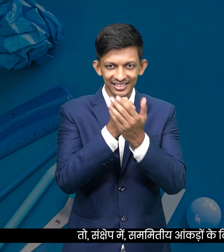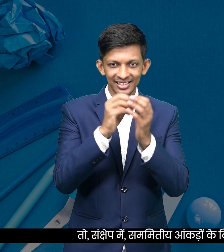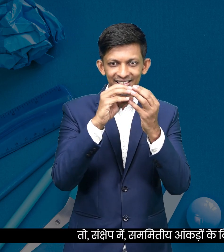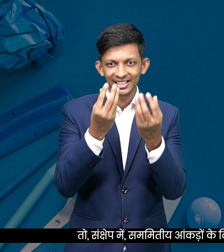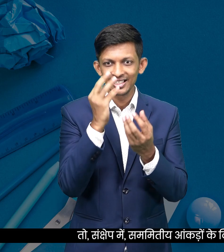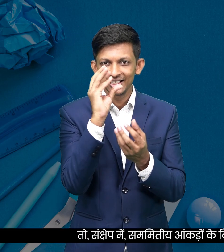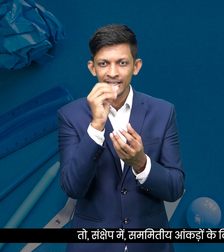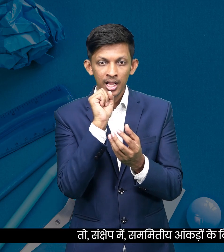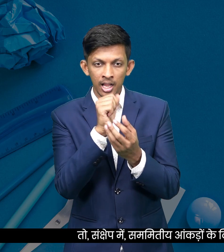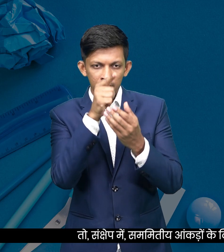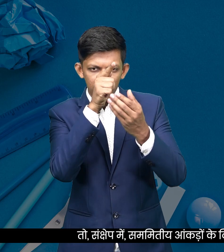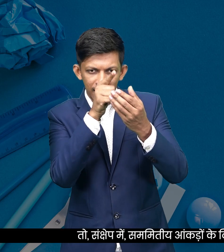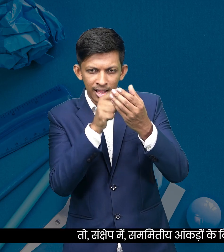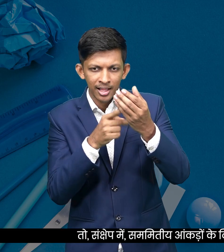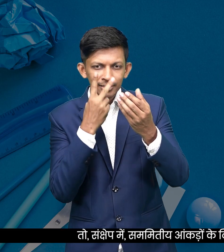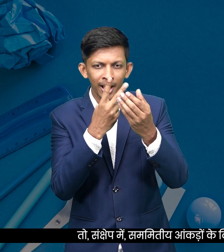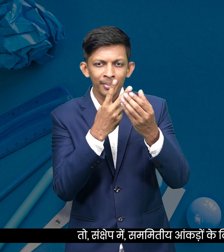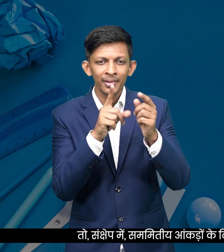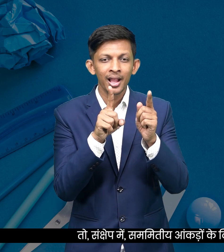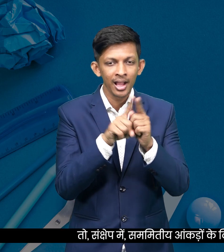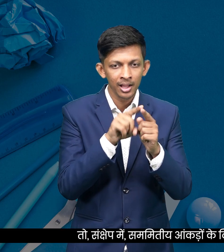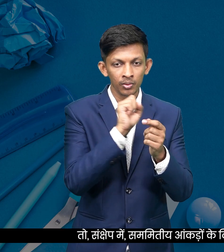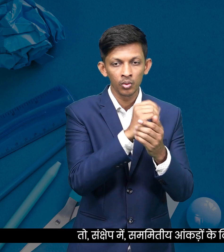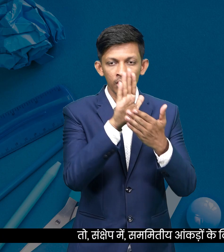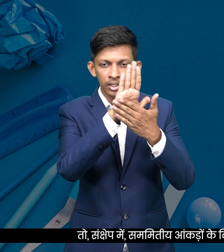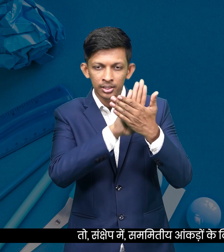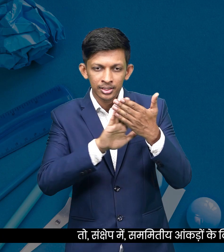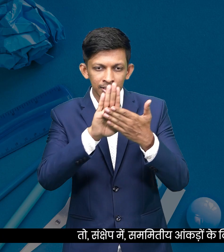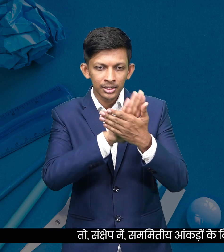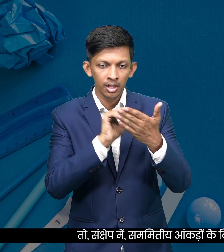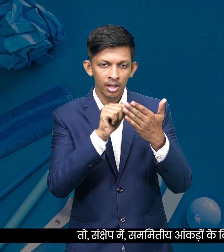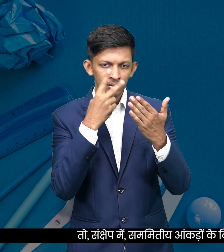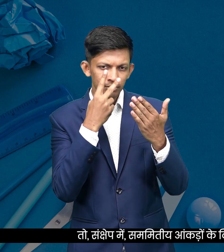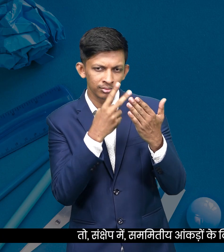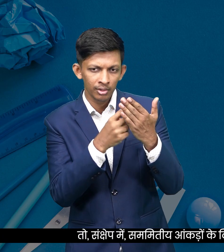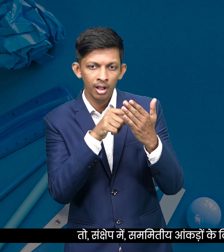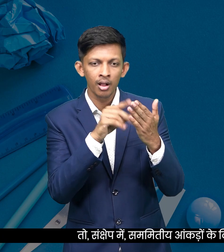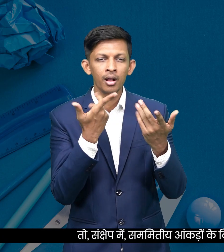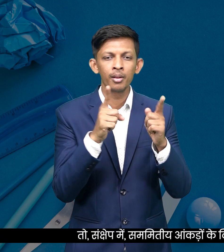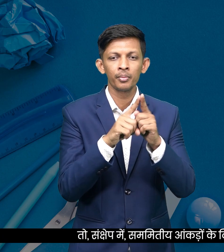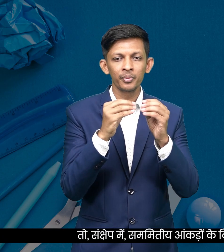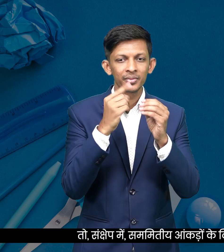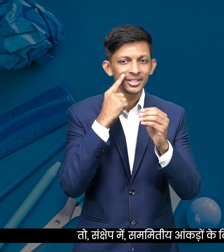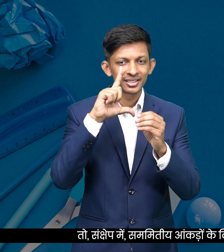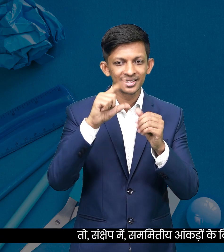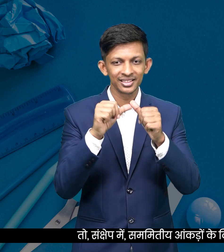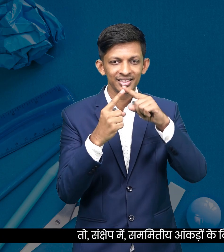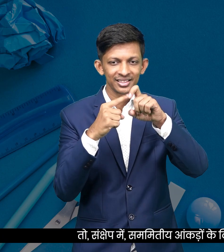तो संक्षिप्त में सममितीय आंकड़ों के लिए प्रतिबिंबित समरूपता को द्विपक्षीय